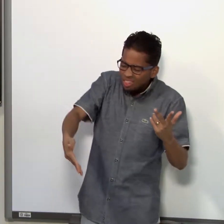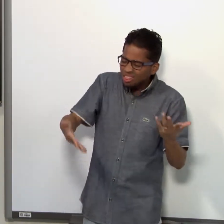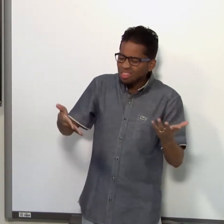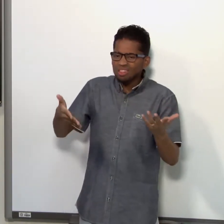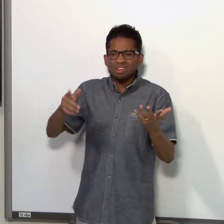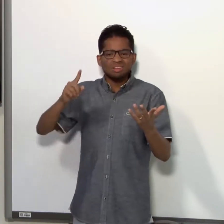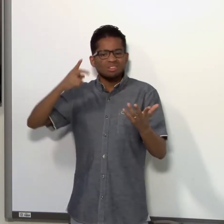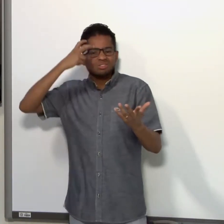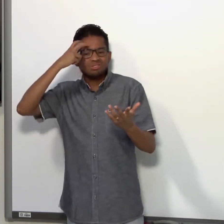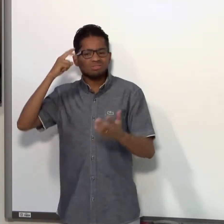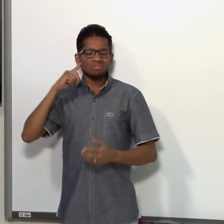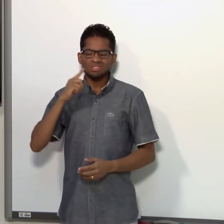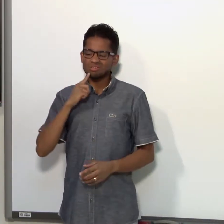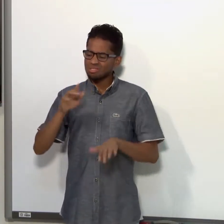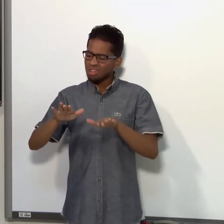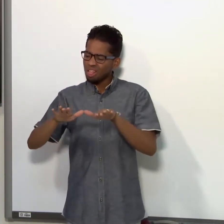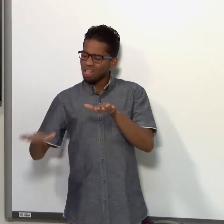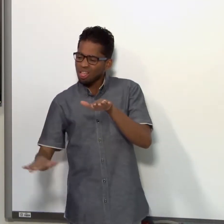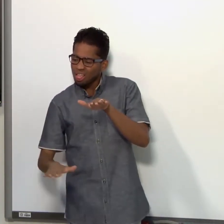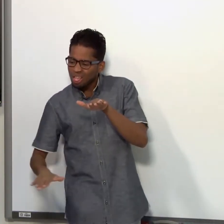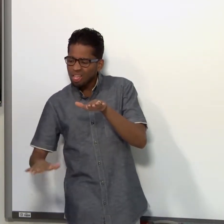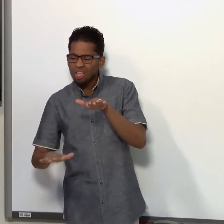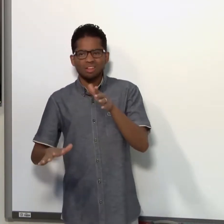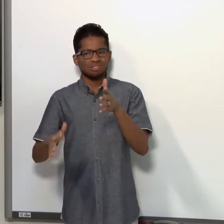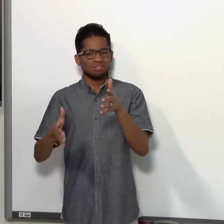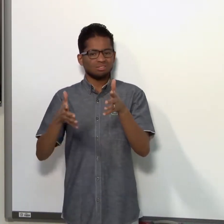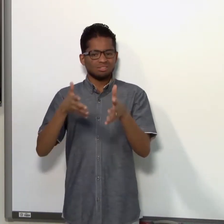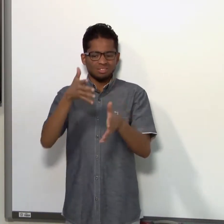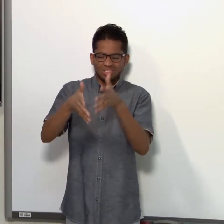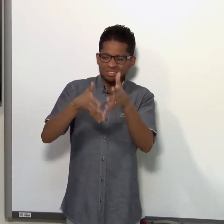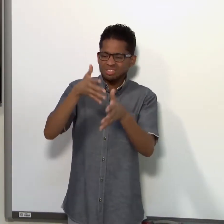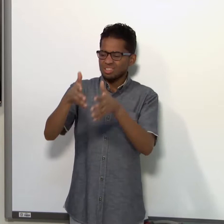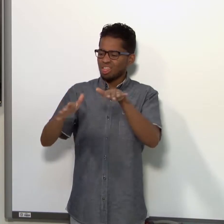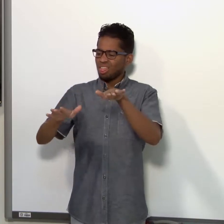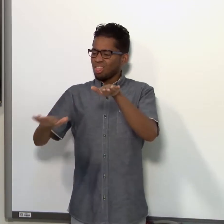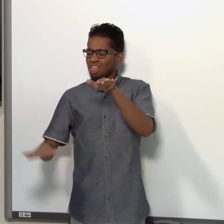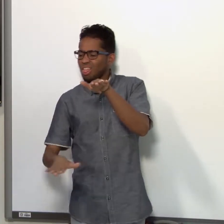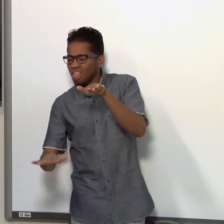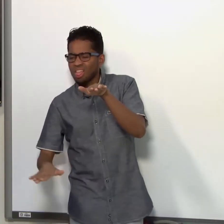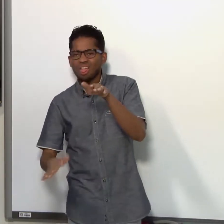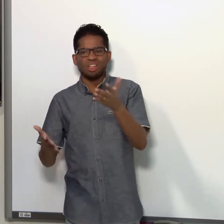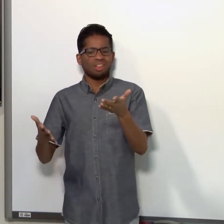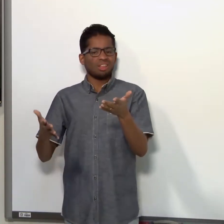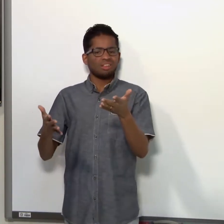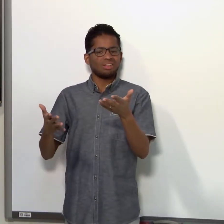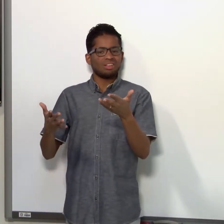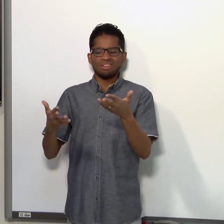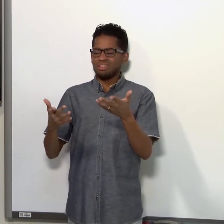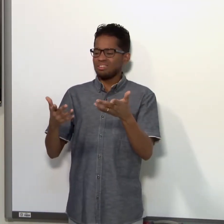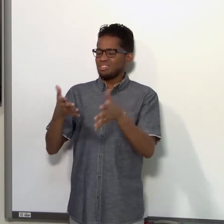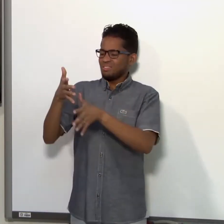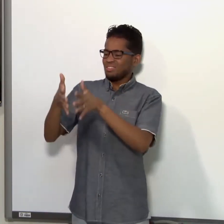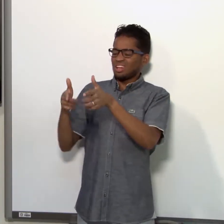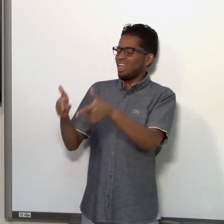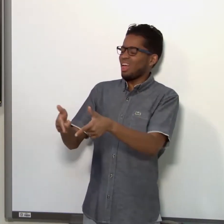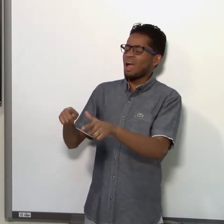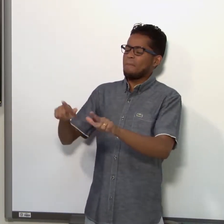Ele é tido como inferior, como uma cultura menor. Que a língua de sinais